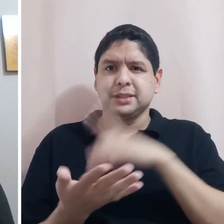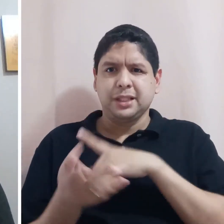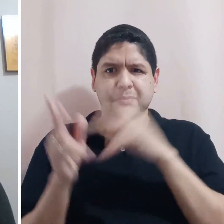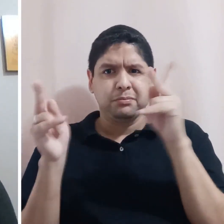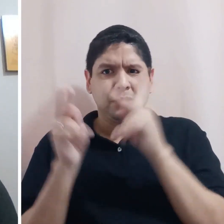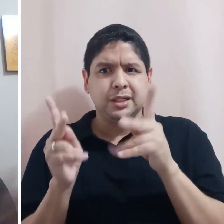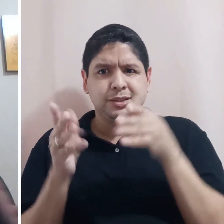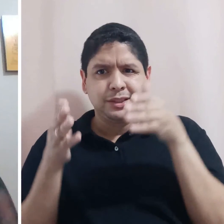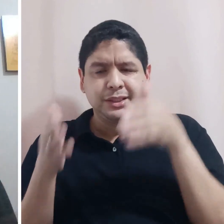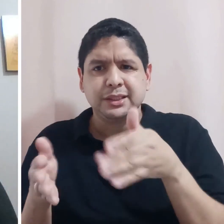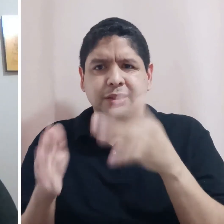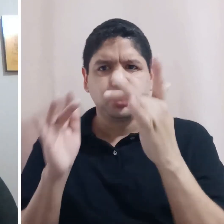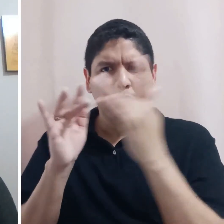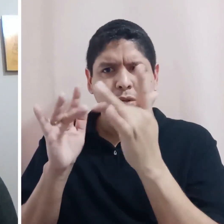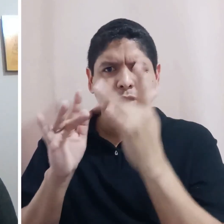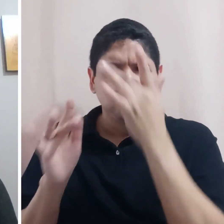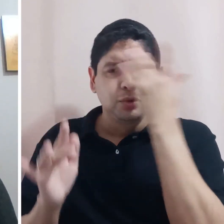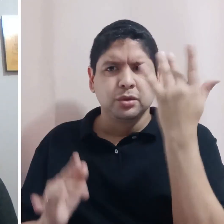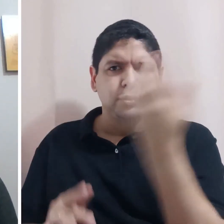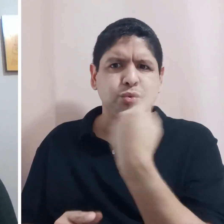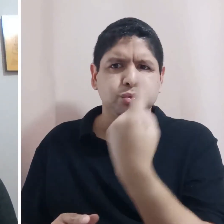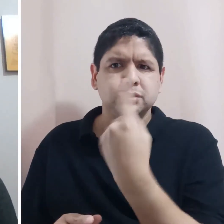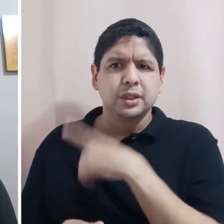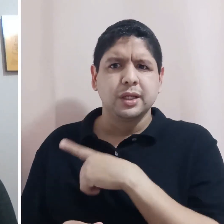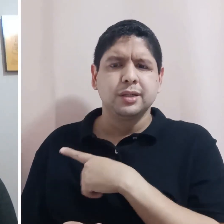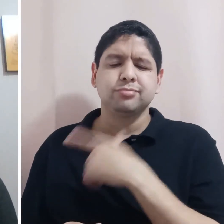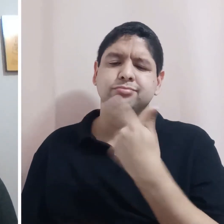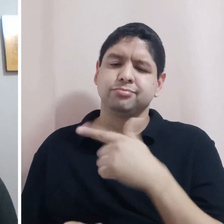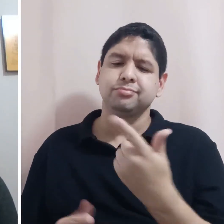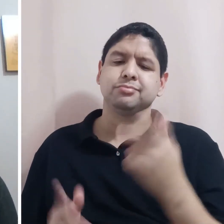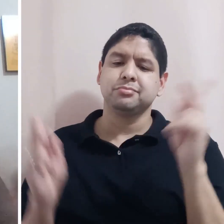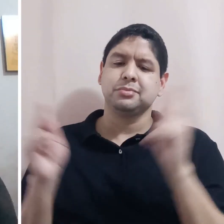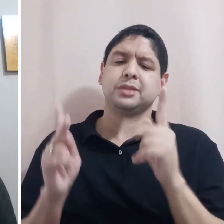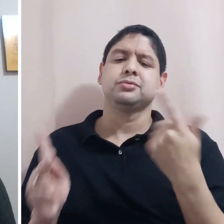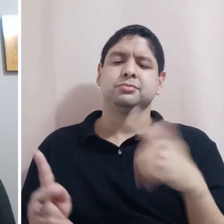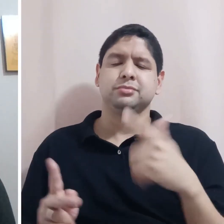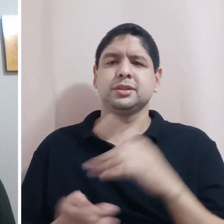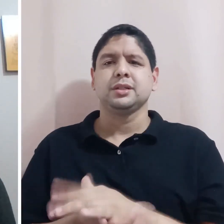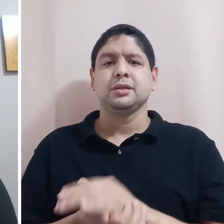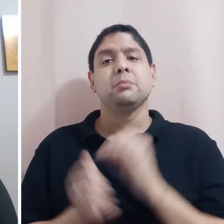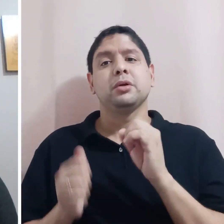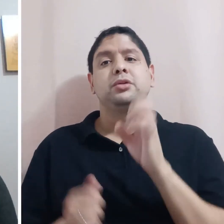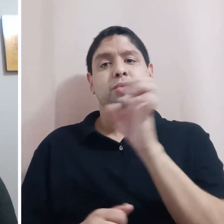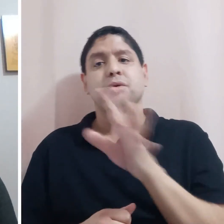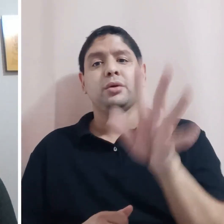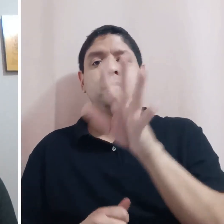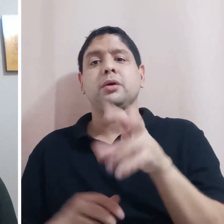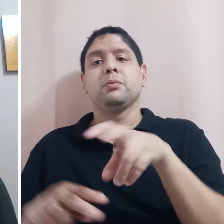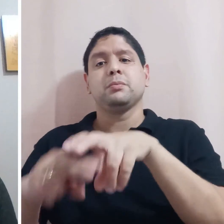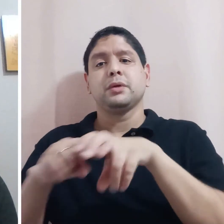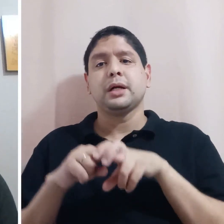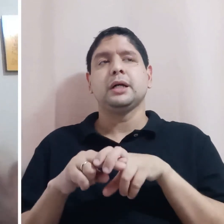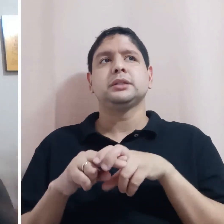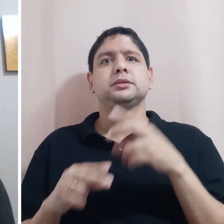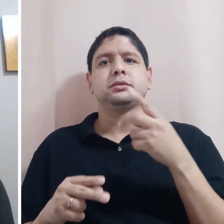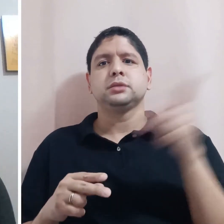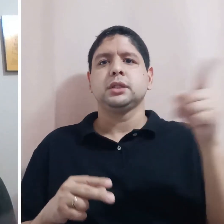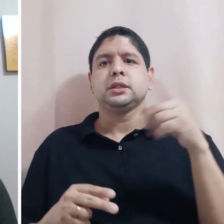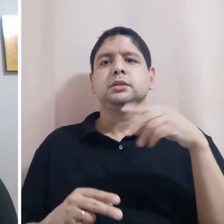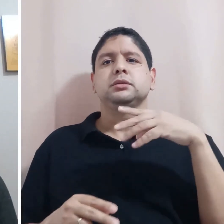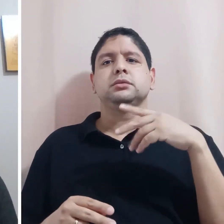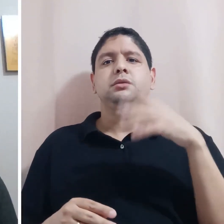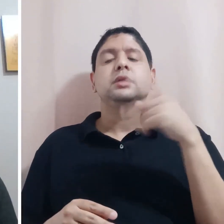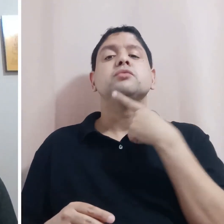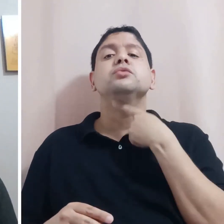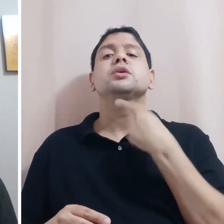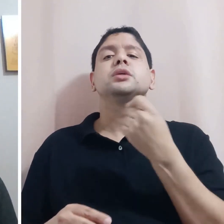entre os povos. Mas esse contato nem sempre foi pacífico, né? Na maioria das vezes até não foi, né? Muitas vezes os europeus,